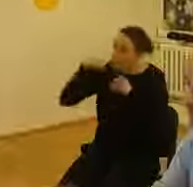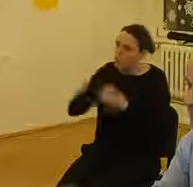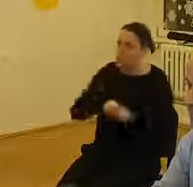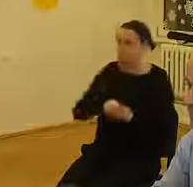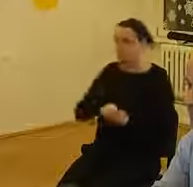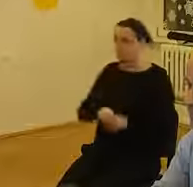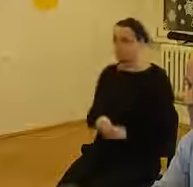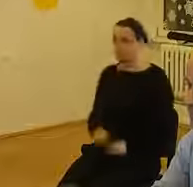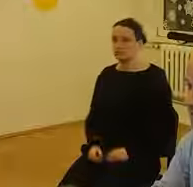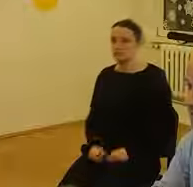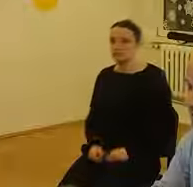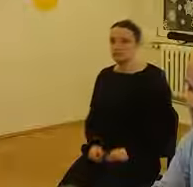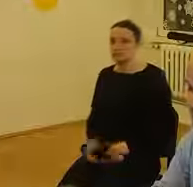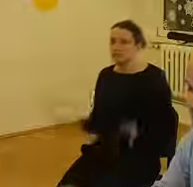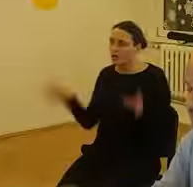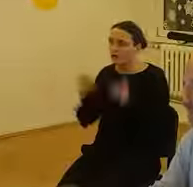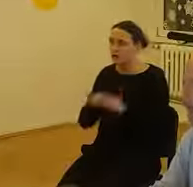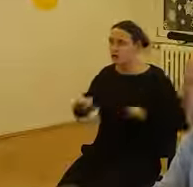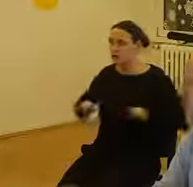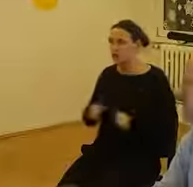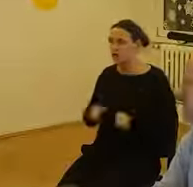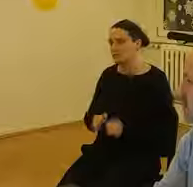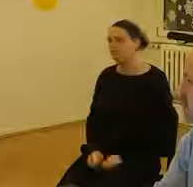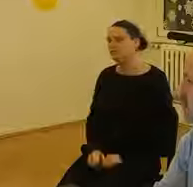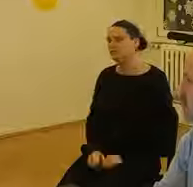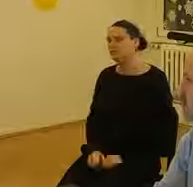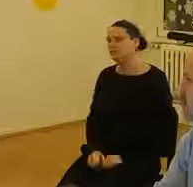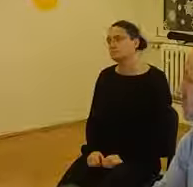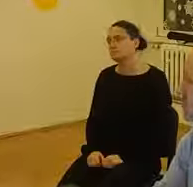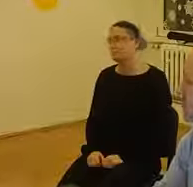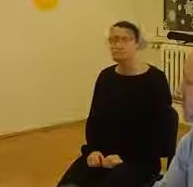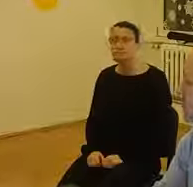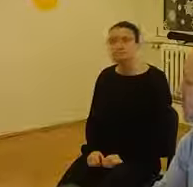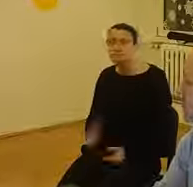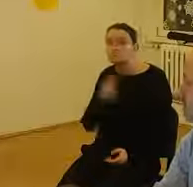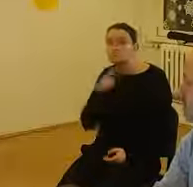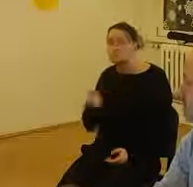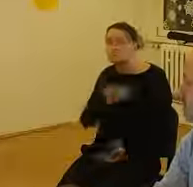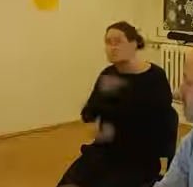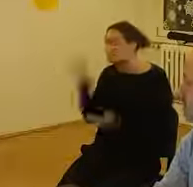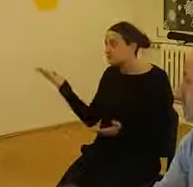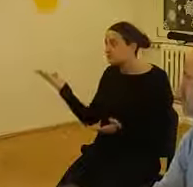za działanie. Teraz głos do Państwa.